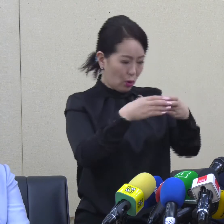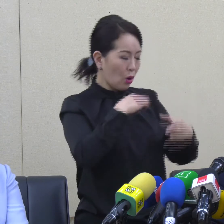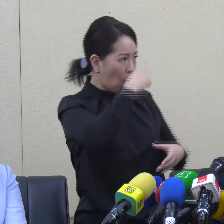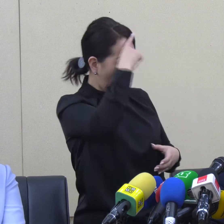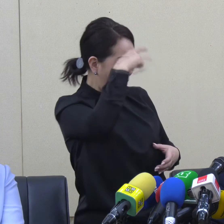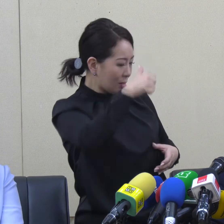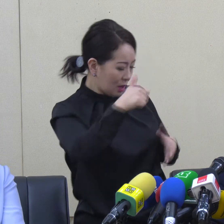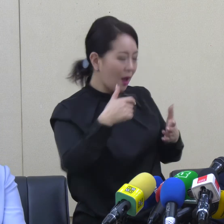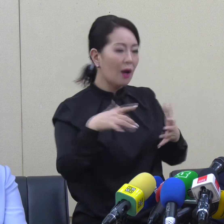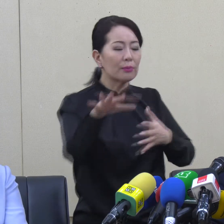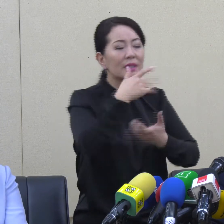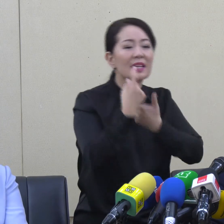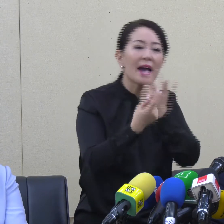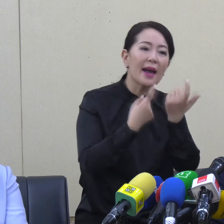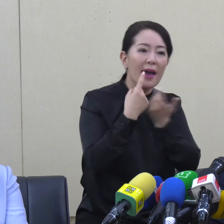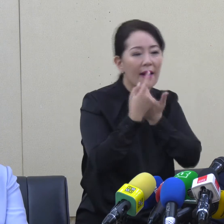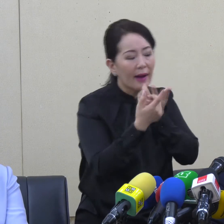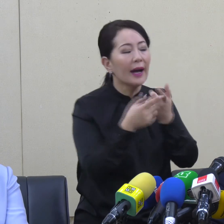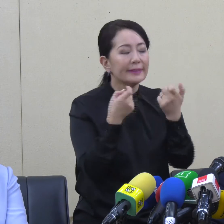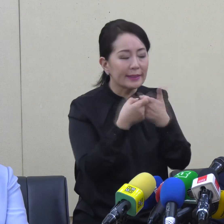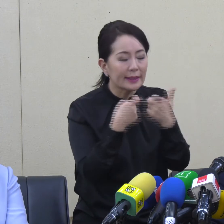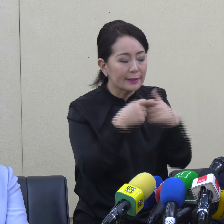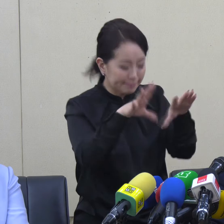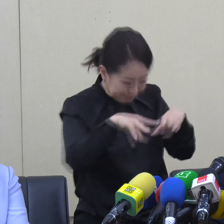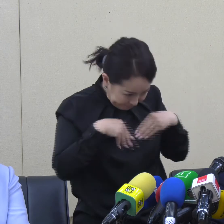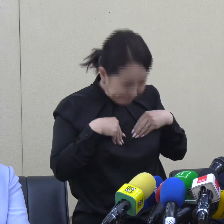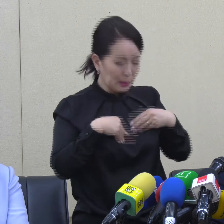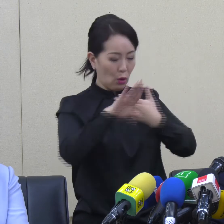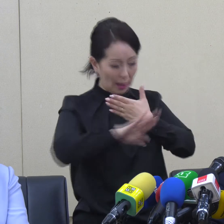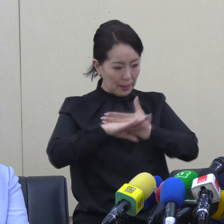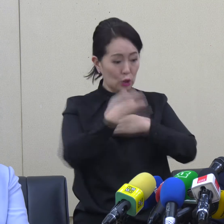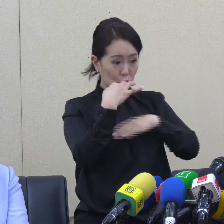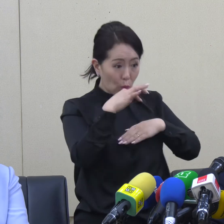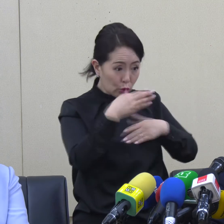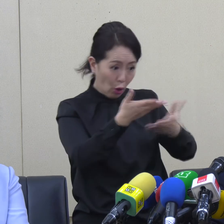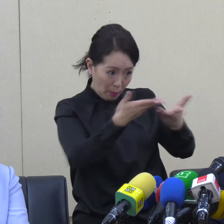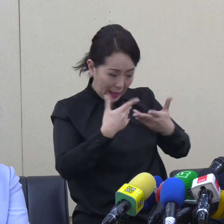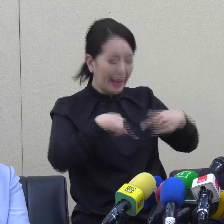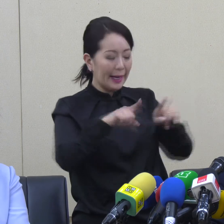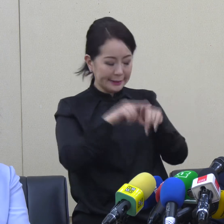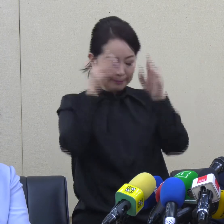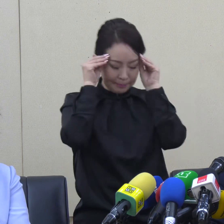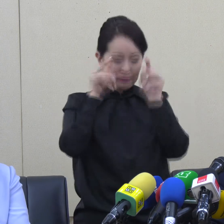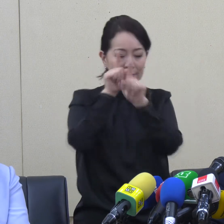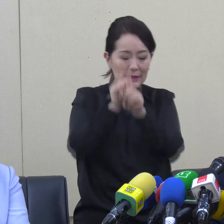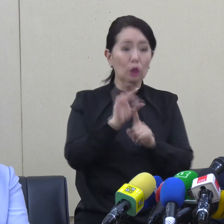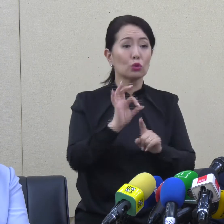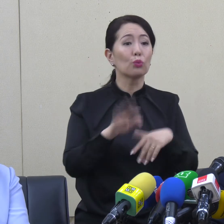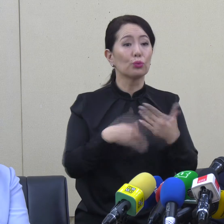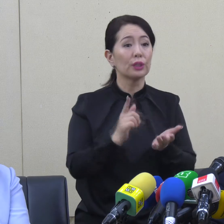өөрснөө хэл зүгээрээ ярьсан хэлсэн тохирсноороо хамгаалдах хэрэгстэй зөв хэрэглээд ингэж явмаар